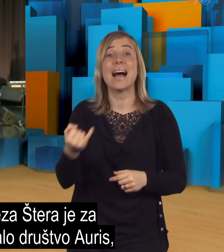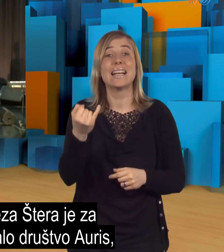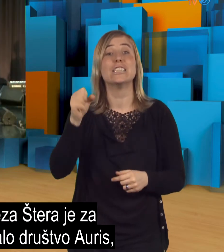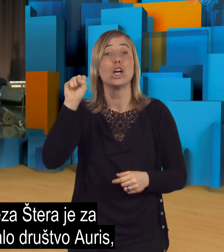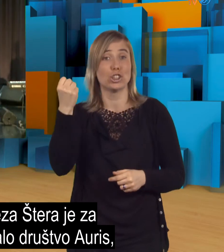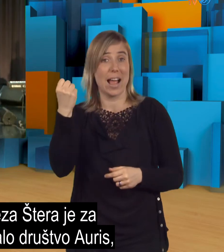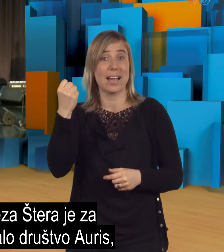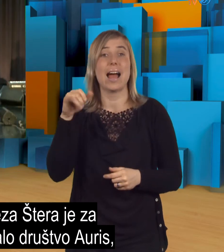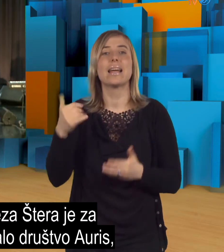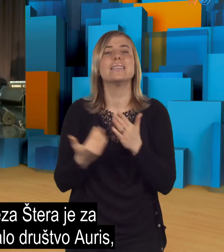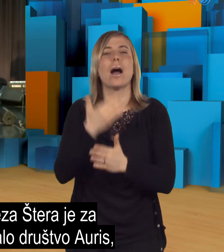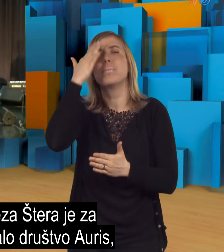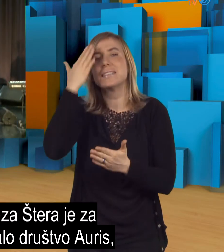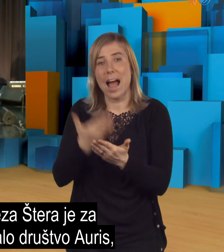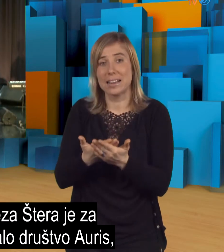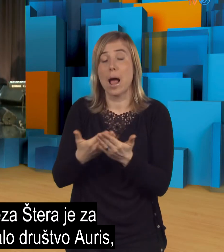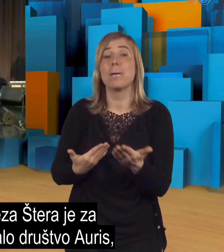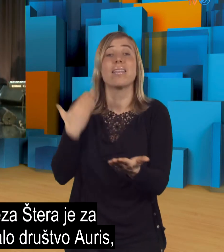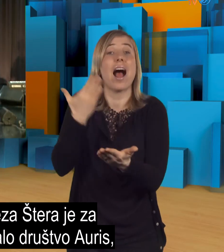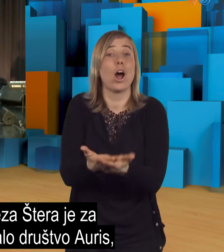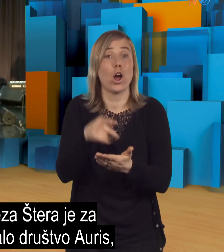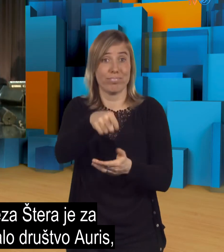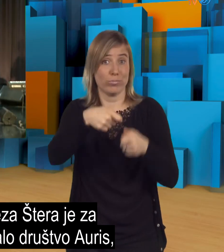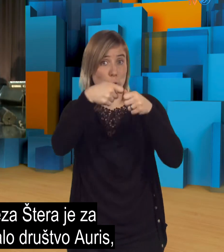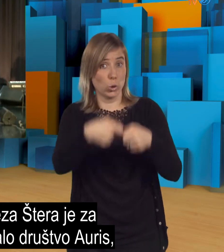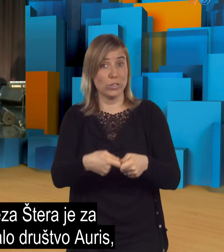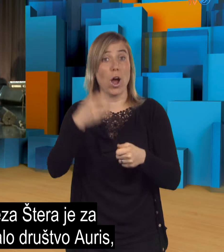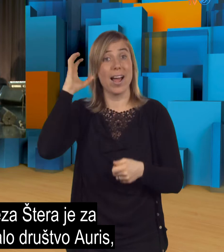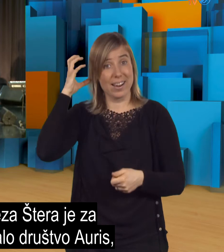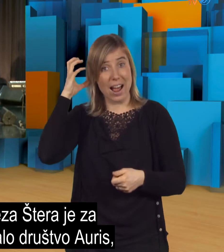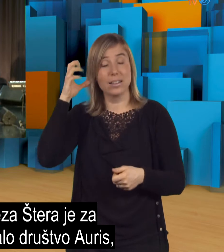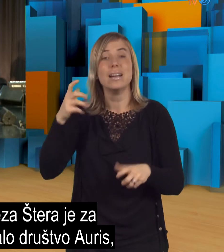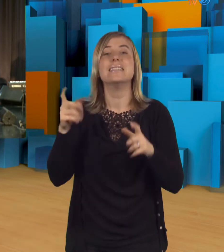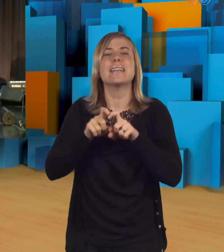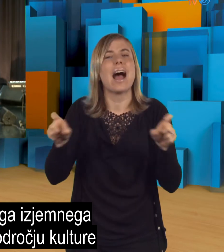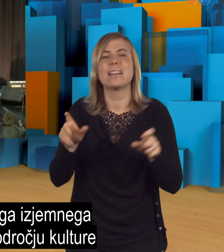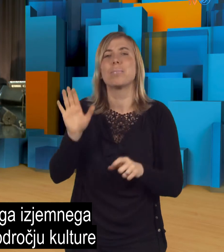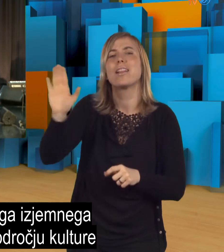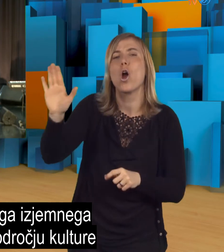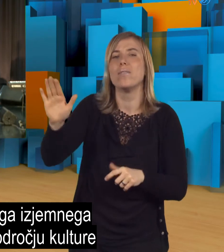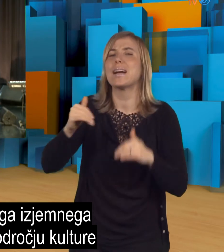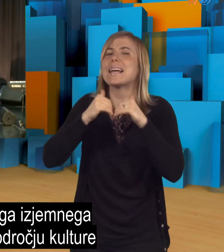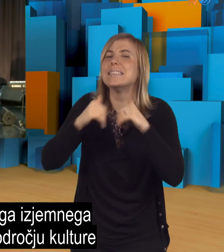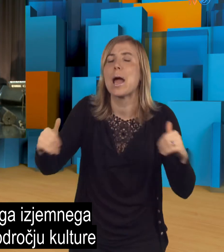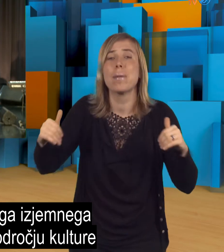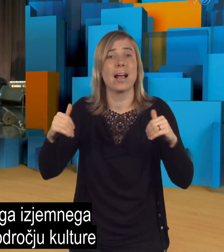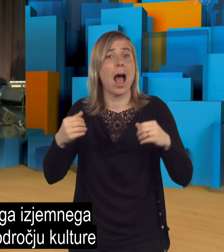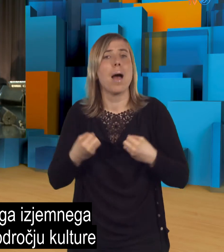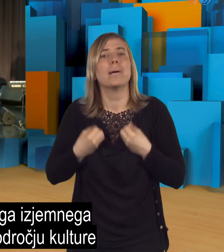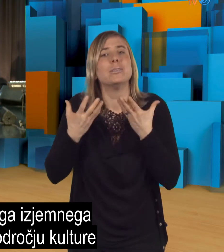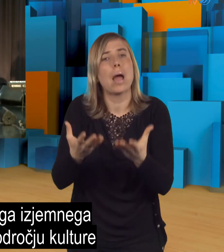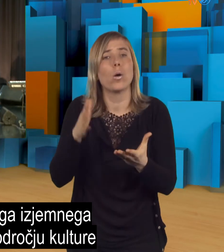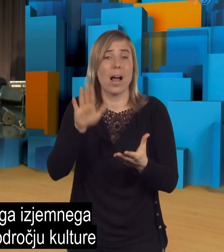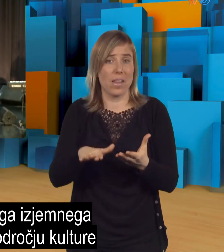Profesorja Janeza Štera je za priznanje predlagalo društvo Auris zaradi njegovega izjemnega prispevka na področju